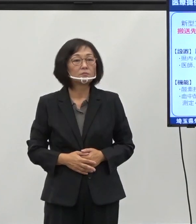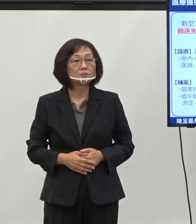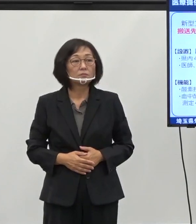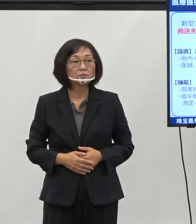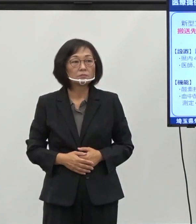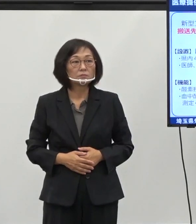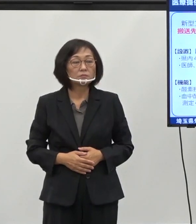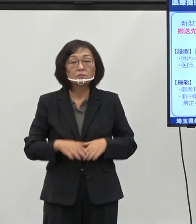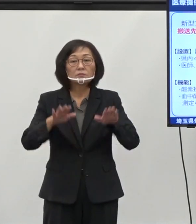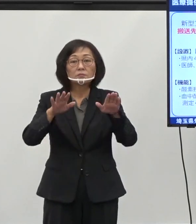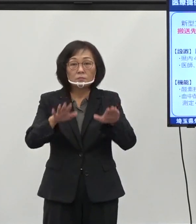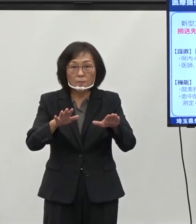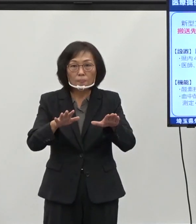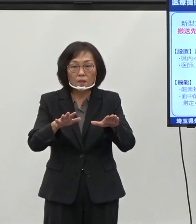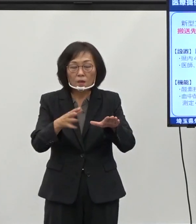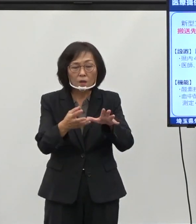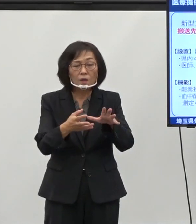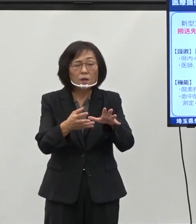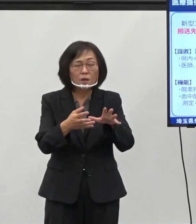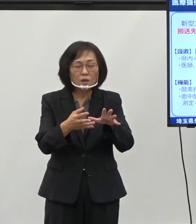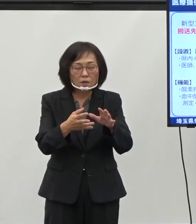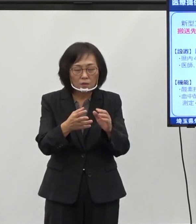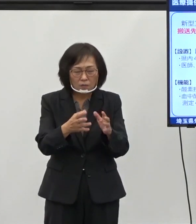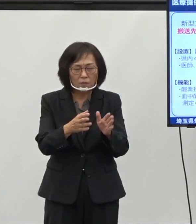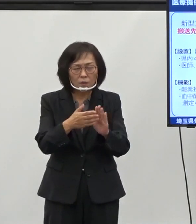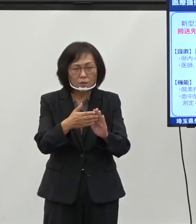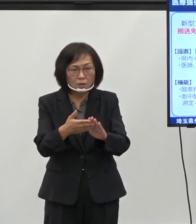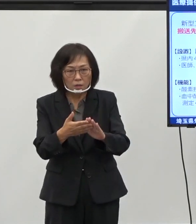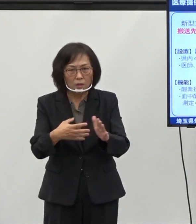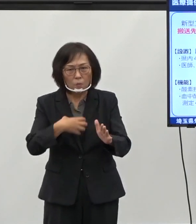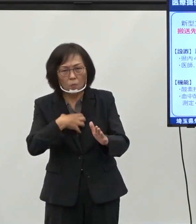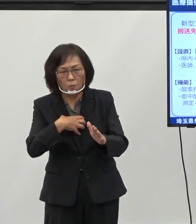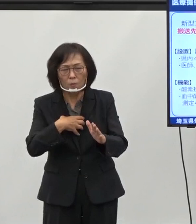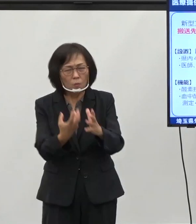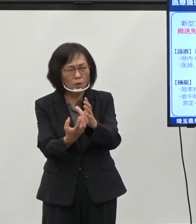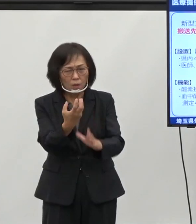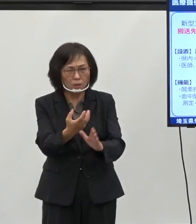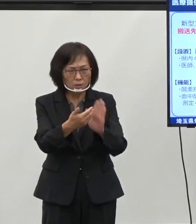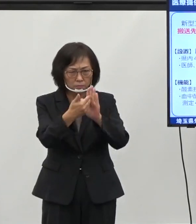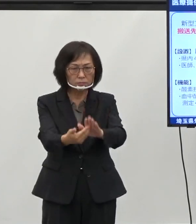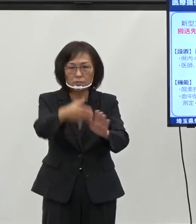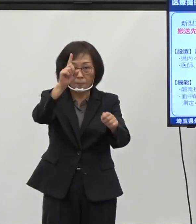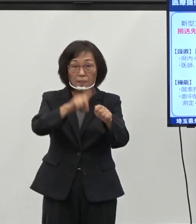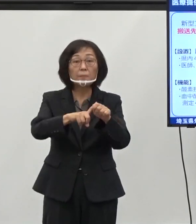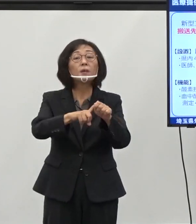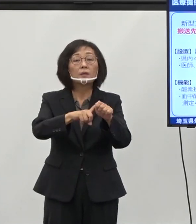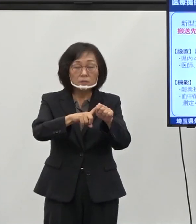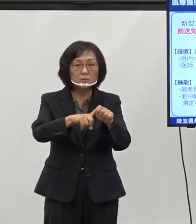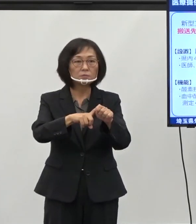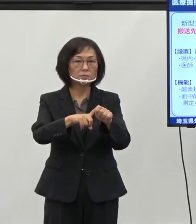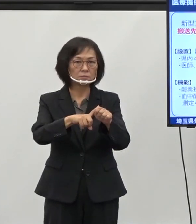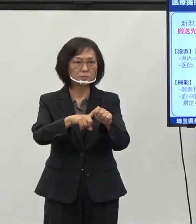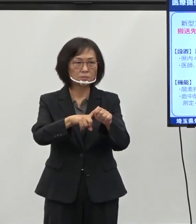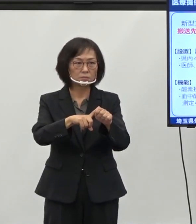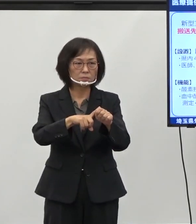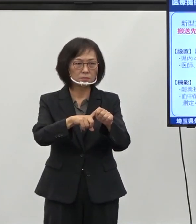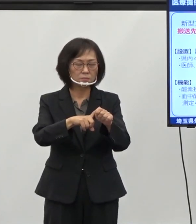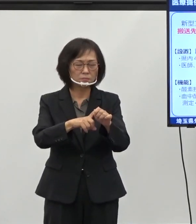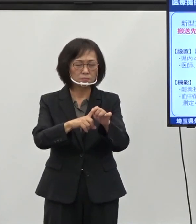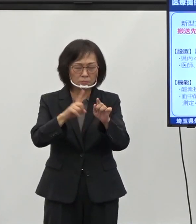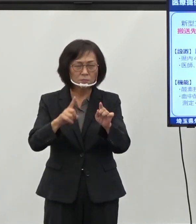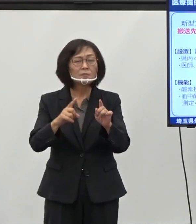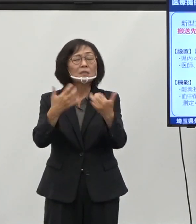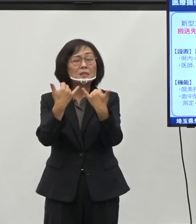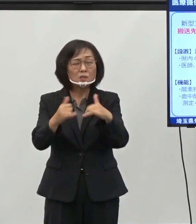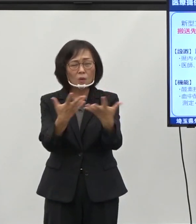と、出てこないように最善を努めるべきであって、そのために何が必要かというと、これは無尽蔵に人材いるわけ